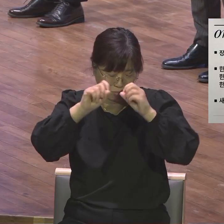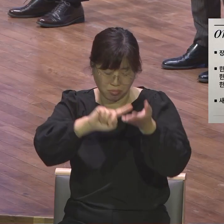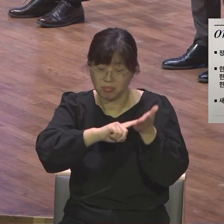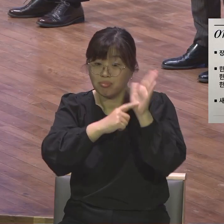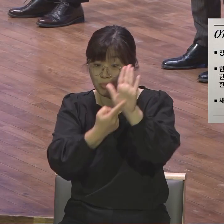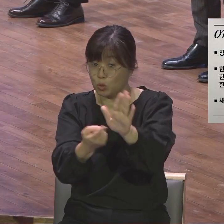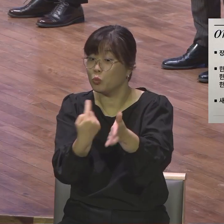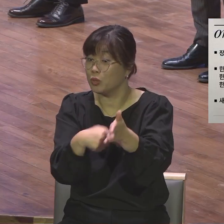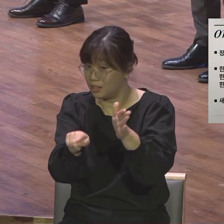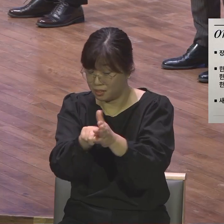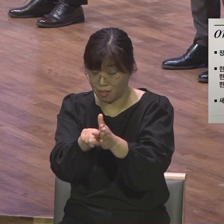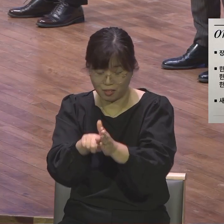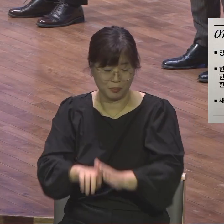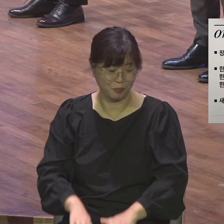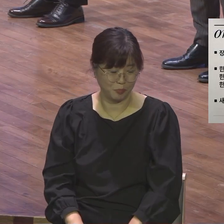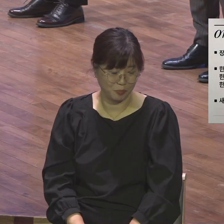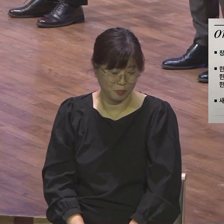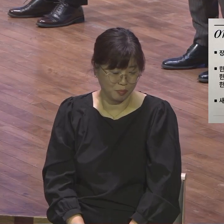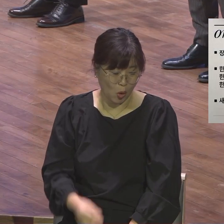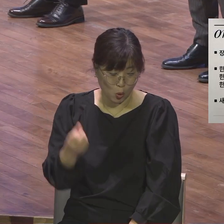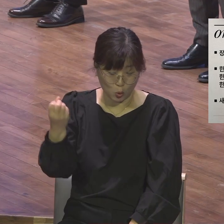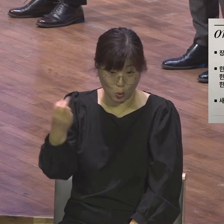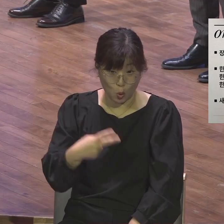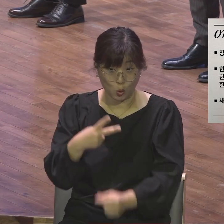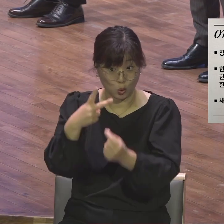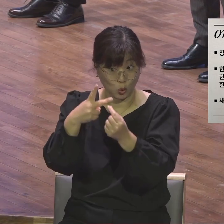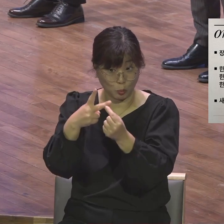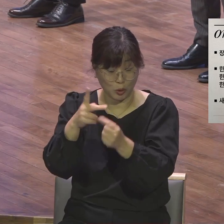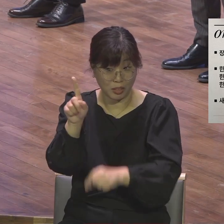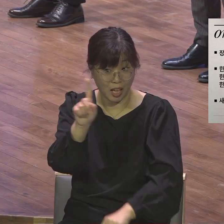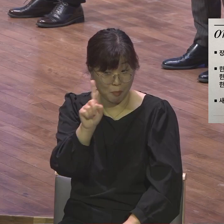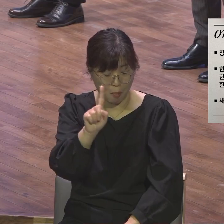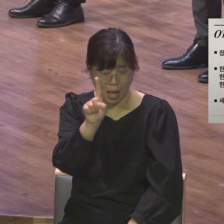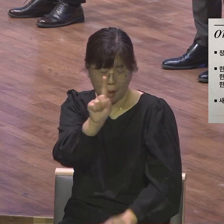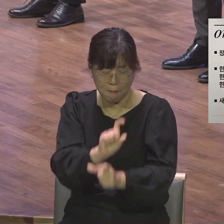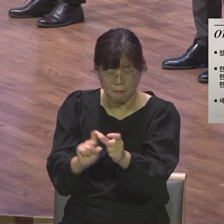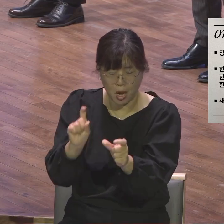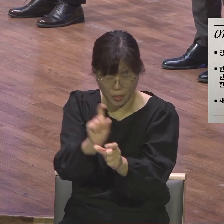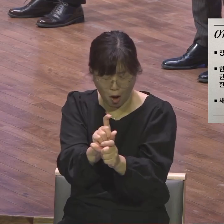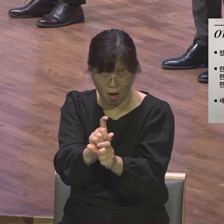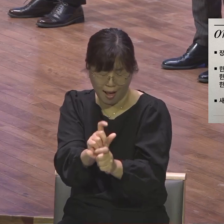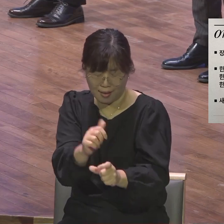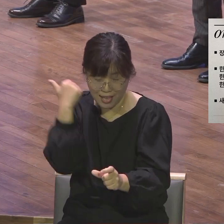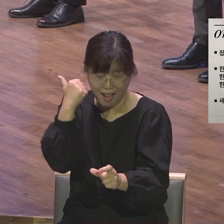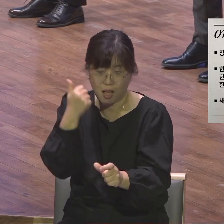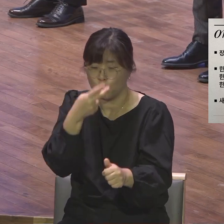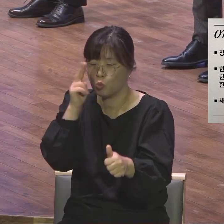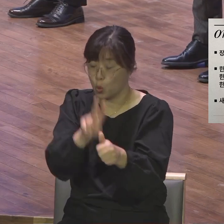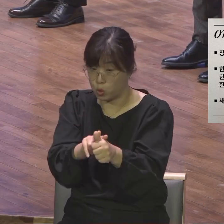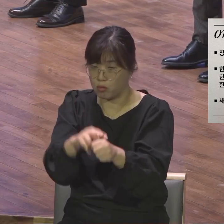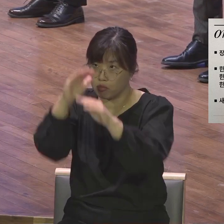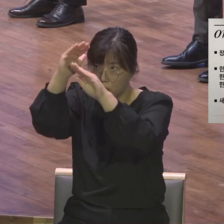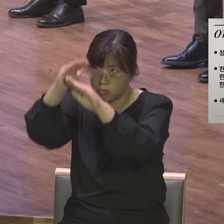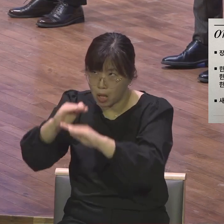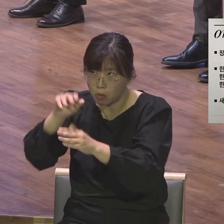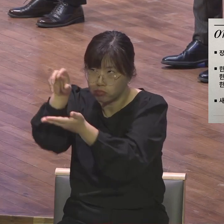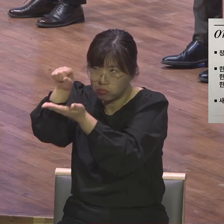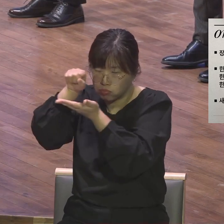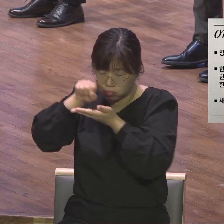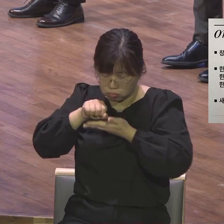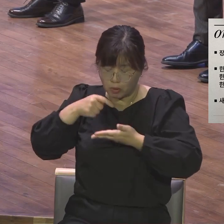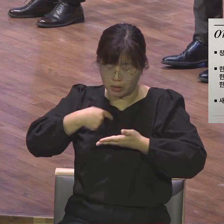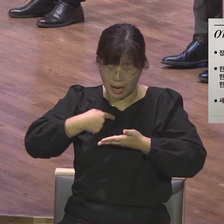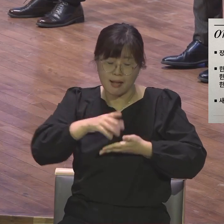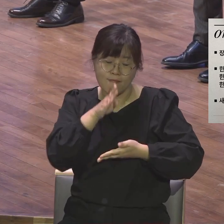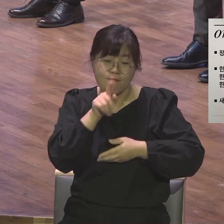미디어위원회를 위해서 하반기 전도운동인 한 번 더를 기도하고 한 번 더 연락하고 한 번 더 찾아가고 한 번 더 복음을 전하는 전도자 되어지게